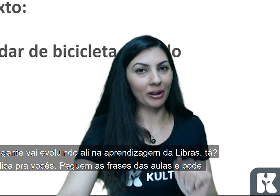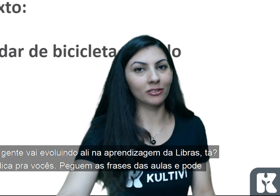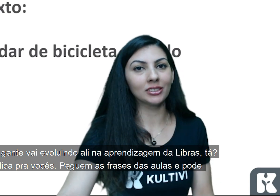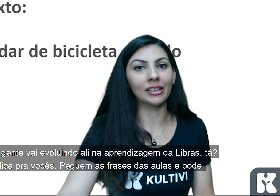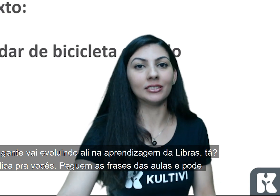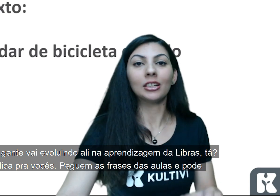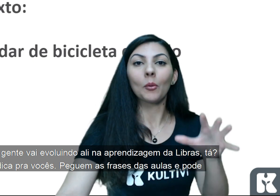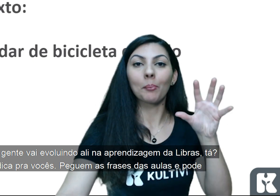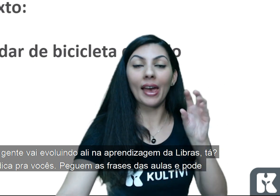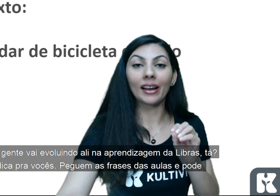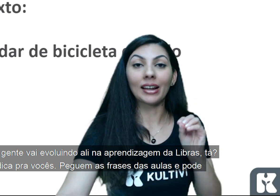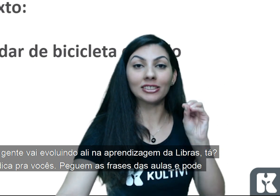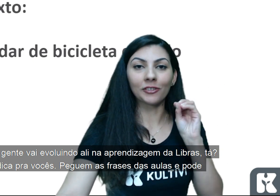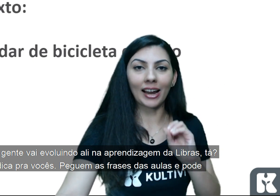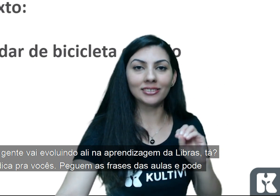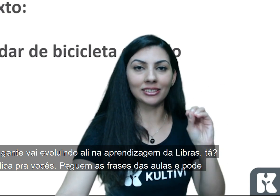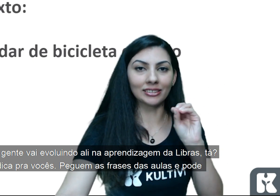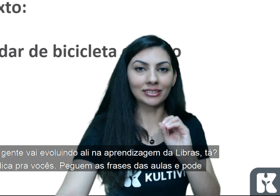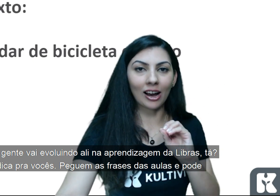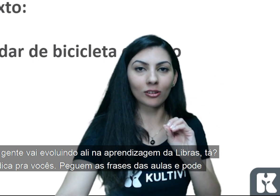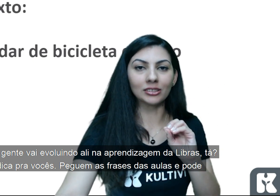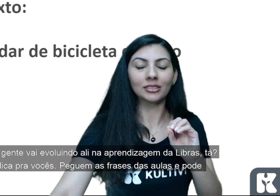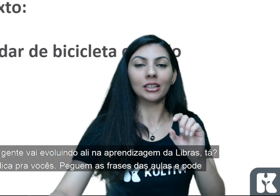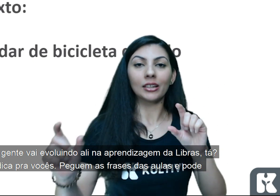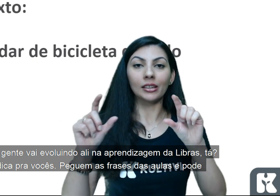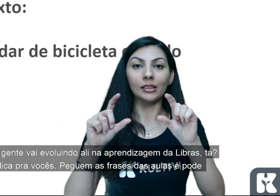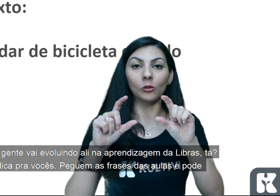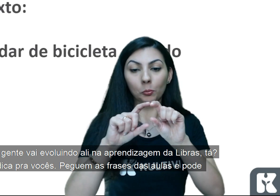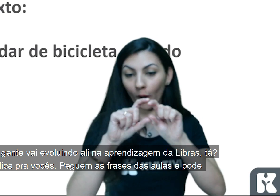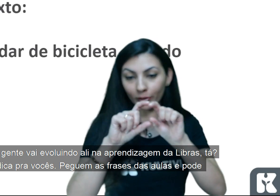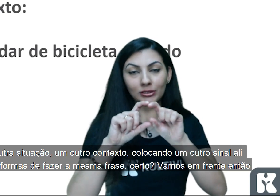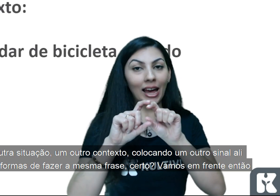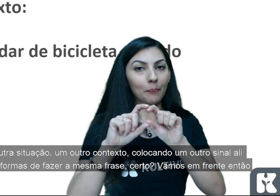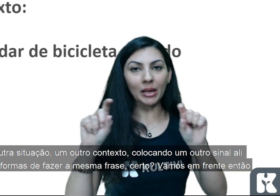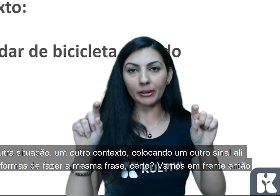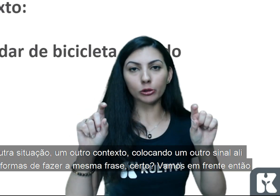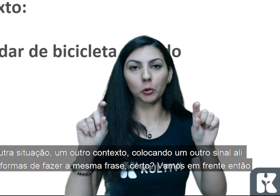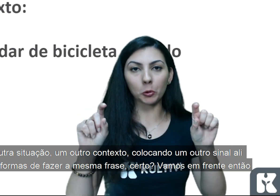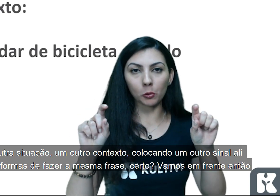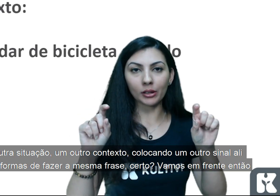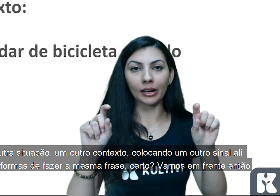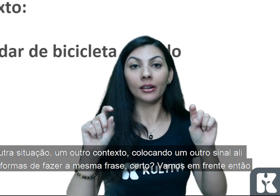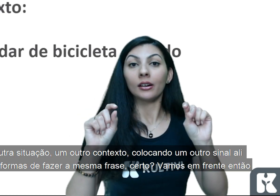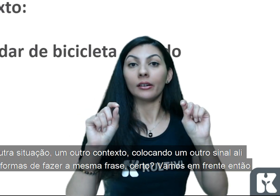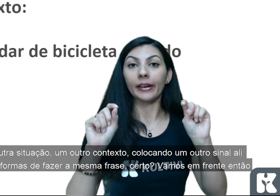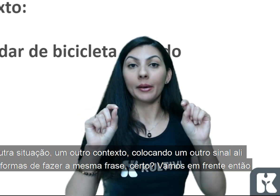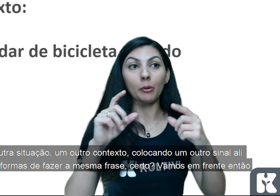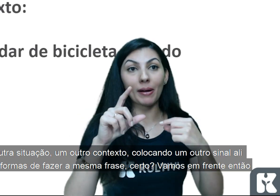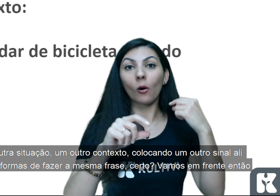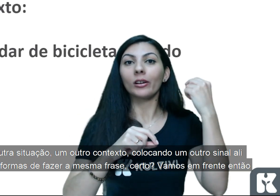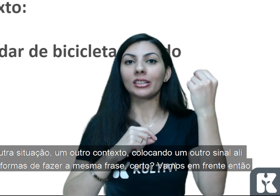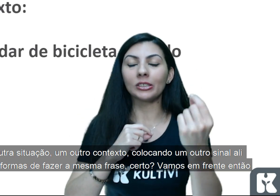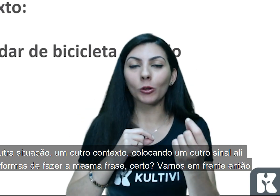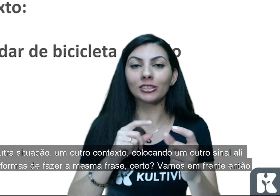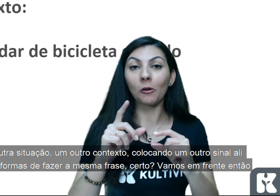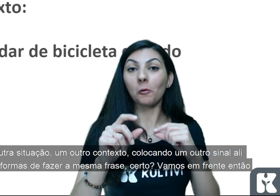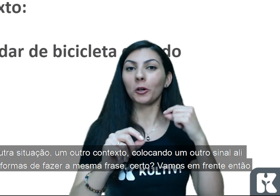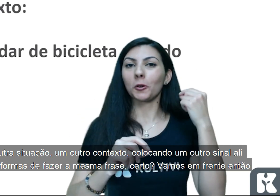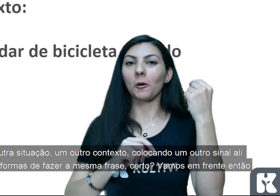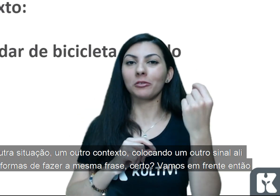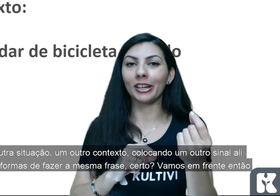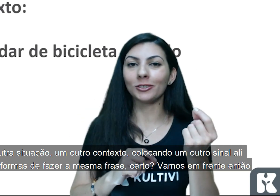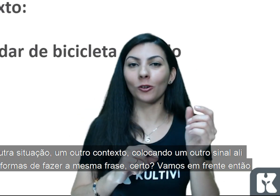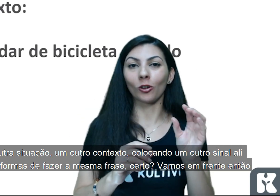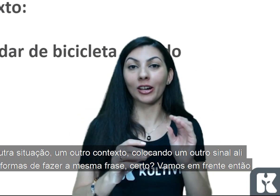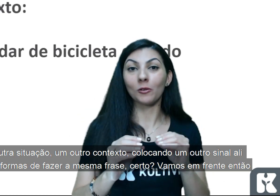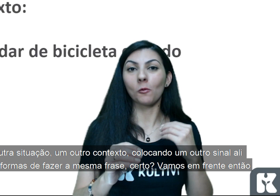de dica para vocês. Peguem as frases das aulas e podem usar a mesma estrutura para uma outra situação, um